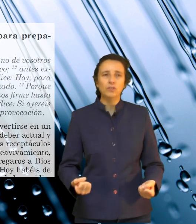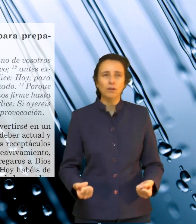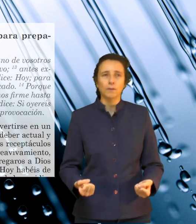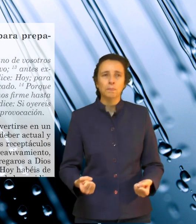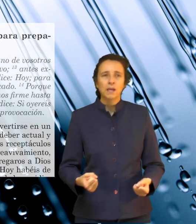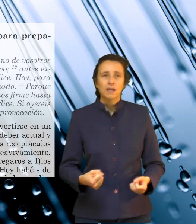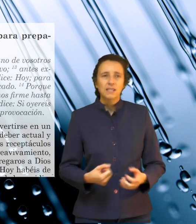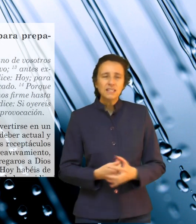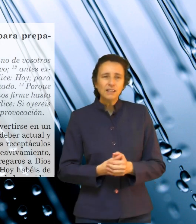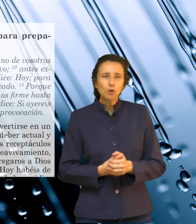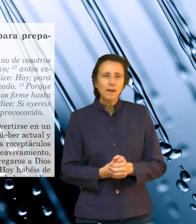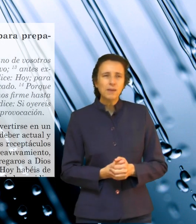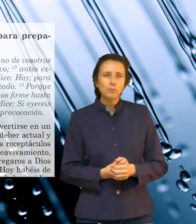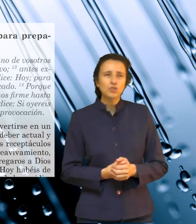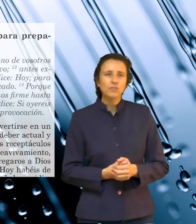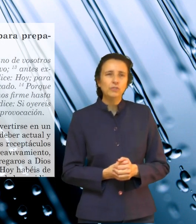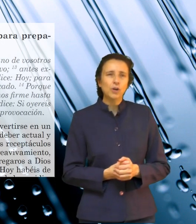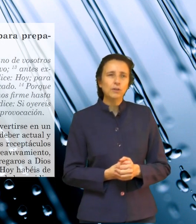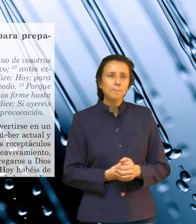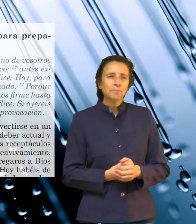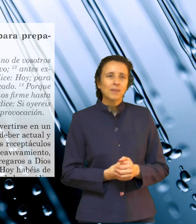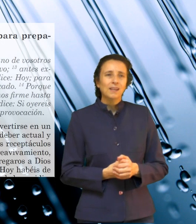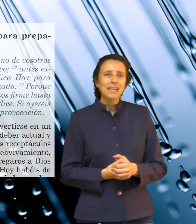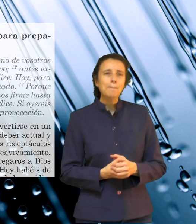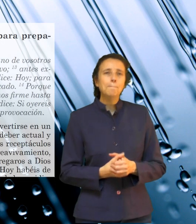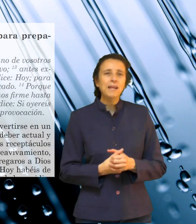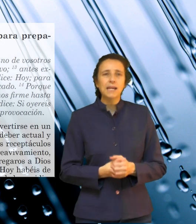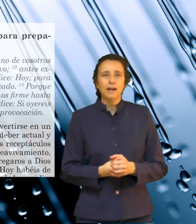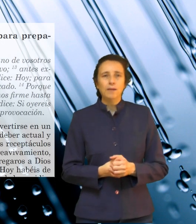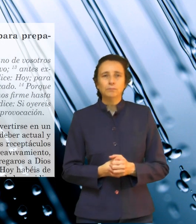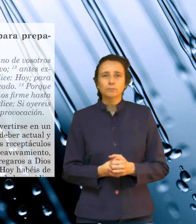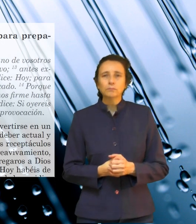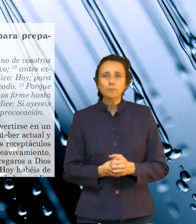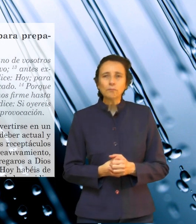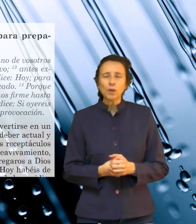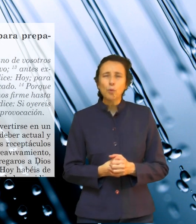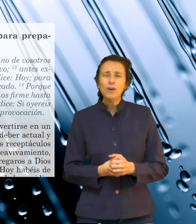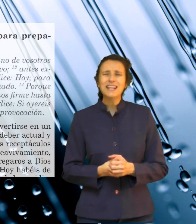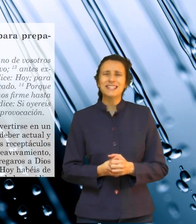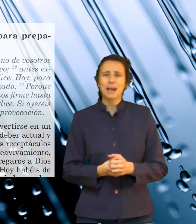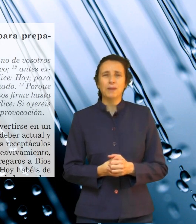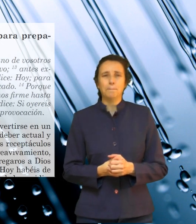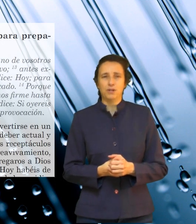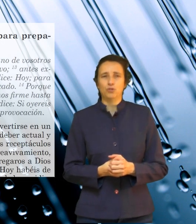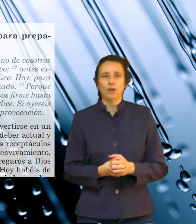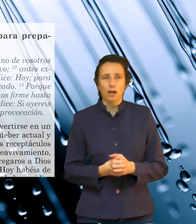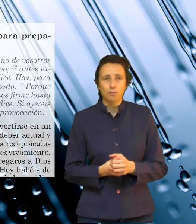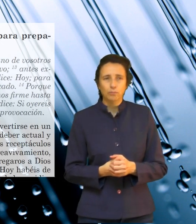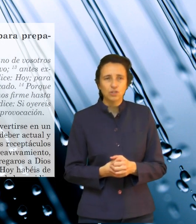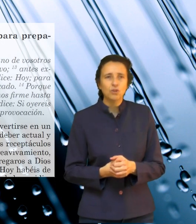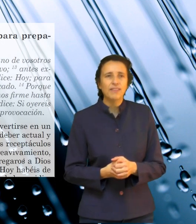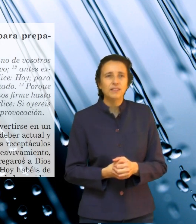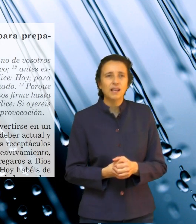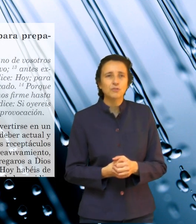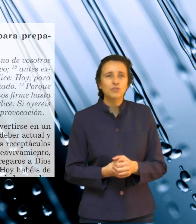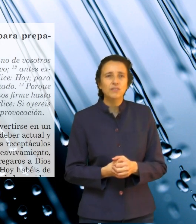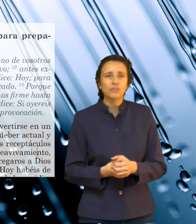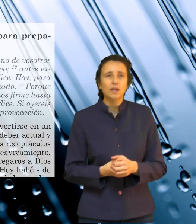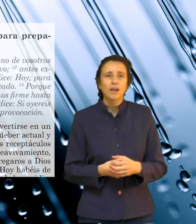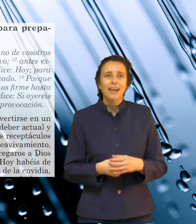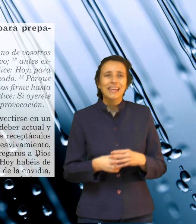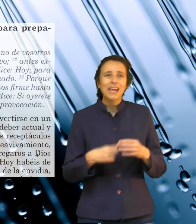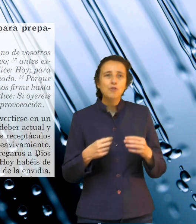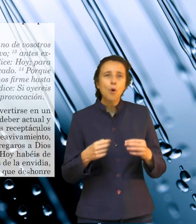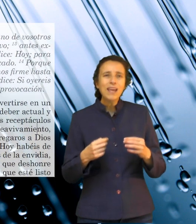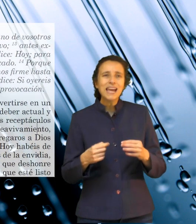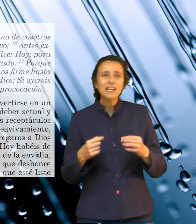de posición. Y esa toma de posición implica un examen personal. Por eso la cita nos